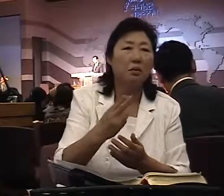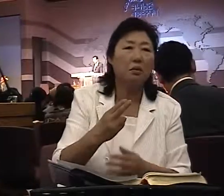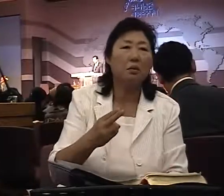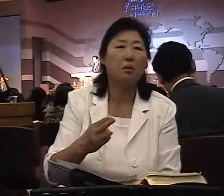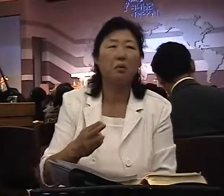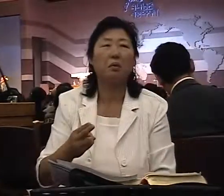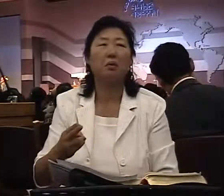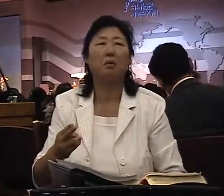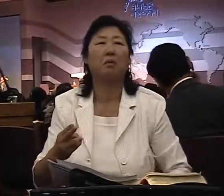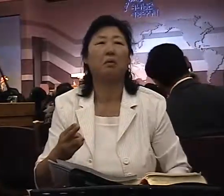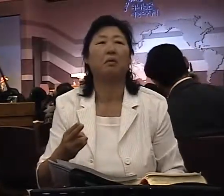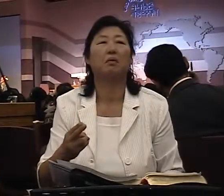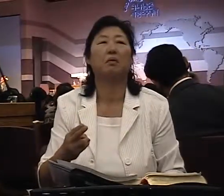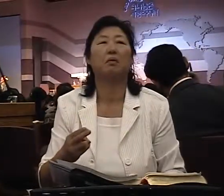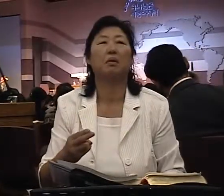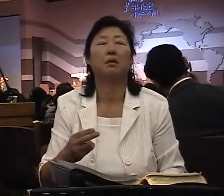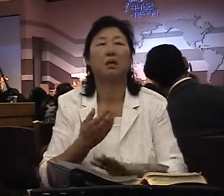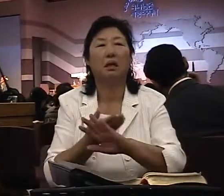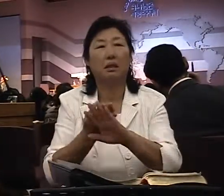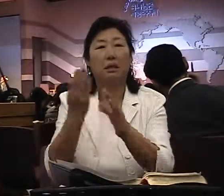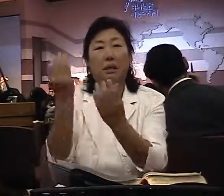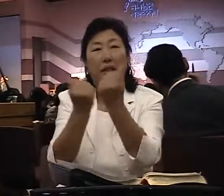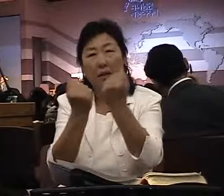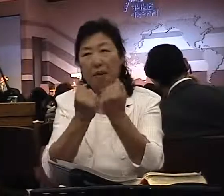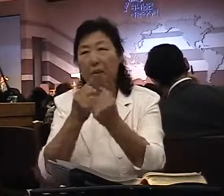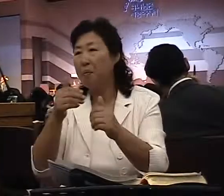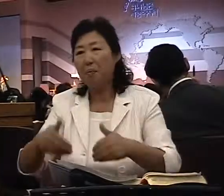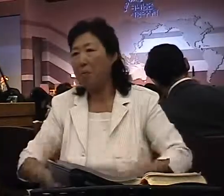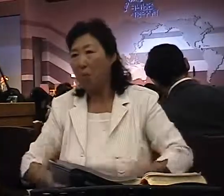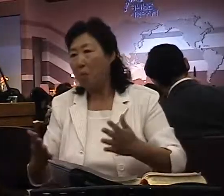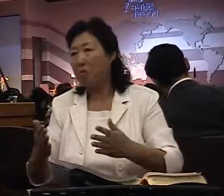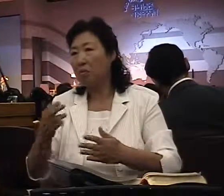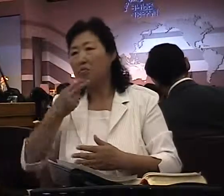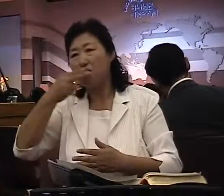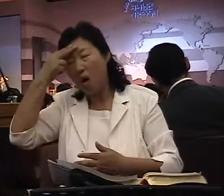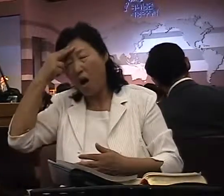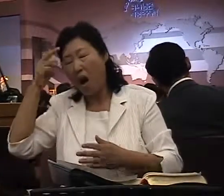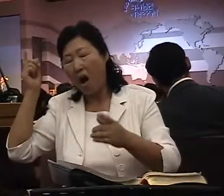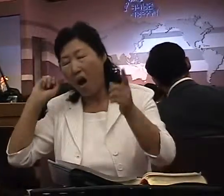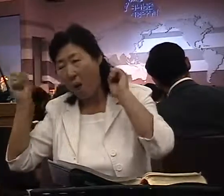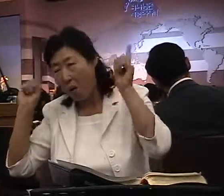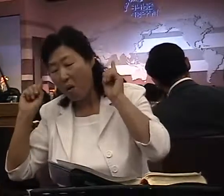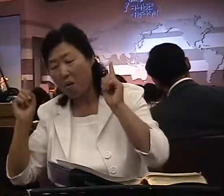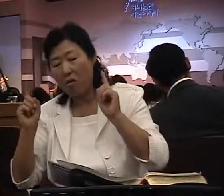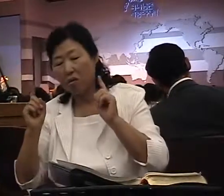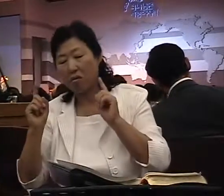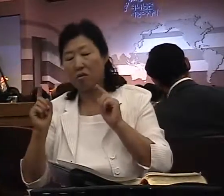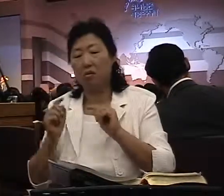이거 뭐 다른 설명이 필요합니까? 술 취함과 방탕함, 컨트롤을 잃고 지배당한 모습 그